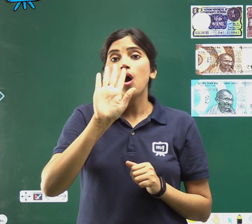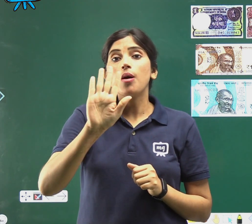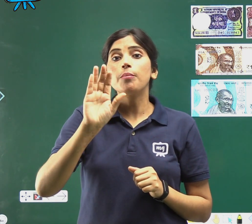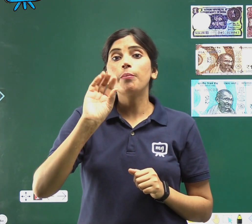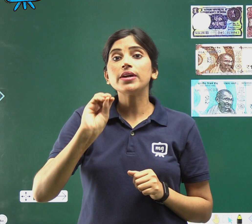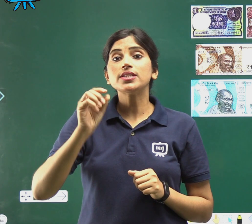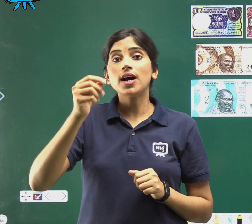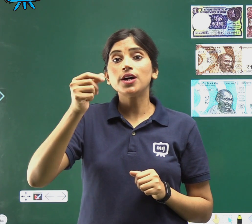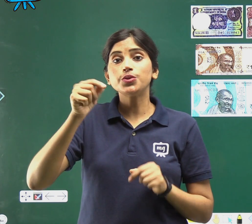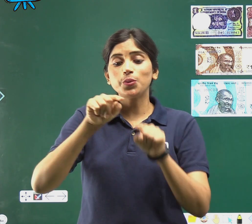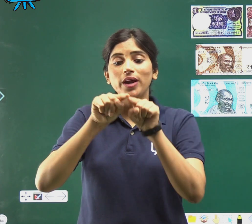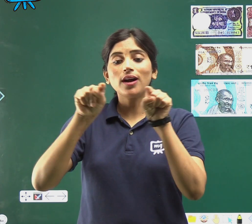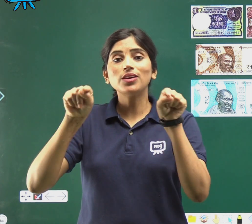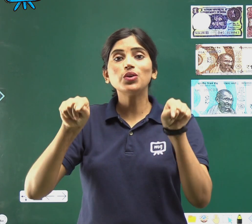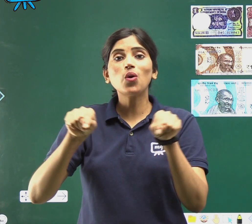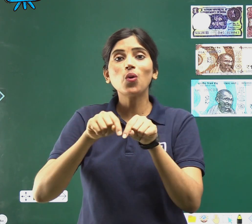50 रुपए का नोट